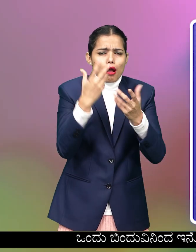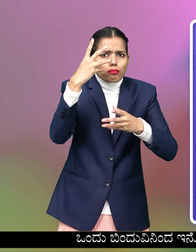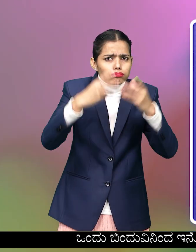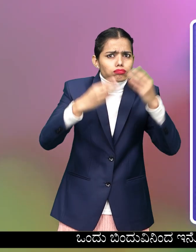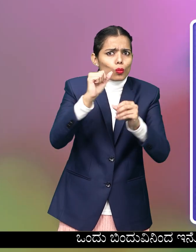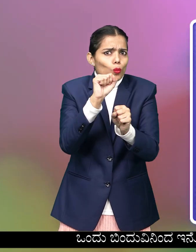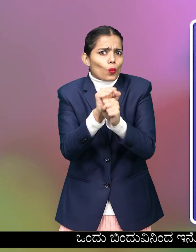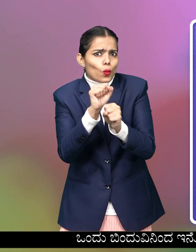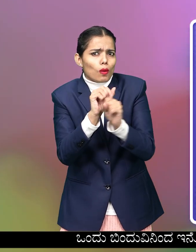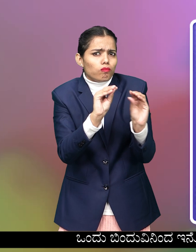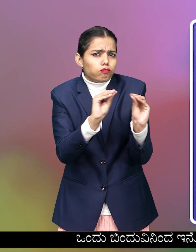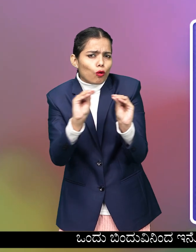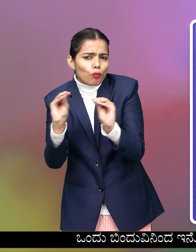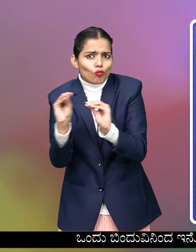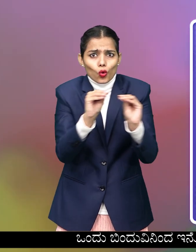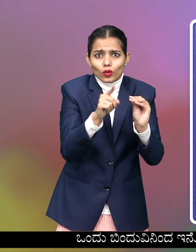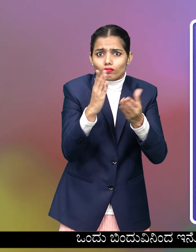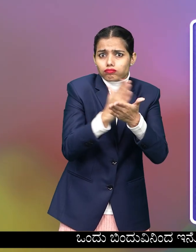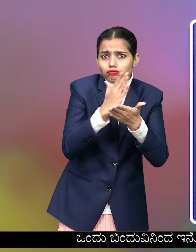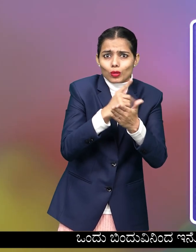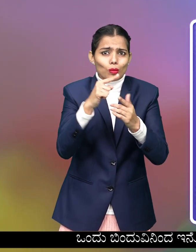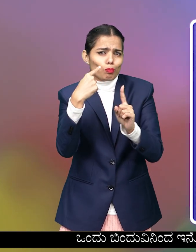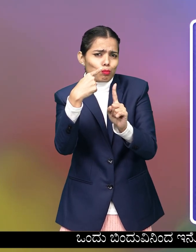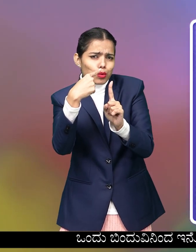ಇನ್ನೊಂದಕ್ಕೆ ಚಲಿಸುವಲ್ಲಿ ಮಾಡಿದ ಕೆಲಸದ ಪ್ರಮಾಣ.